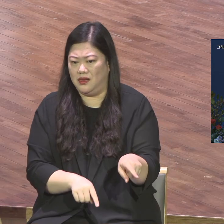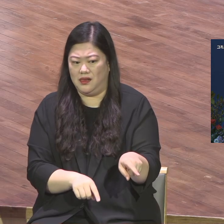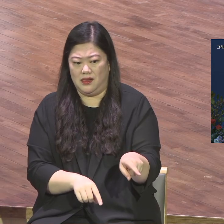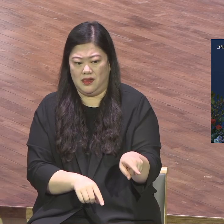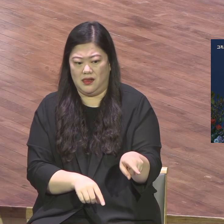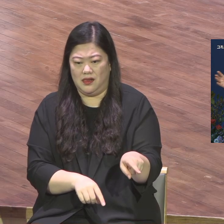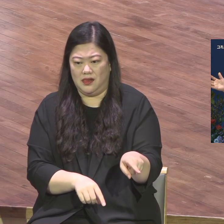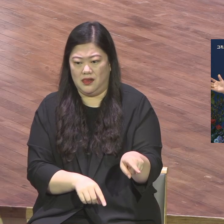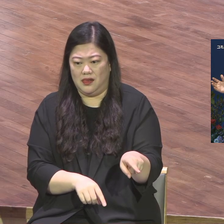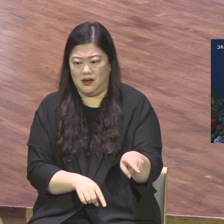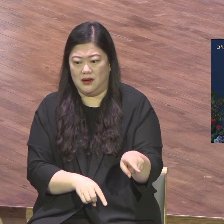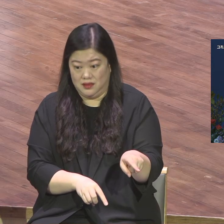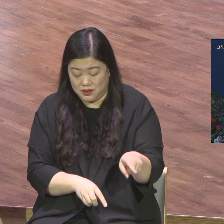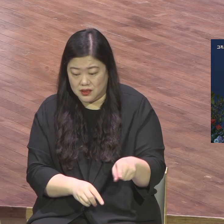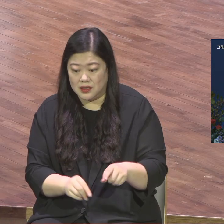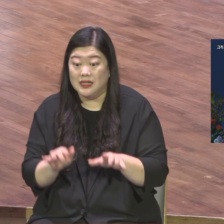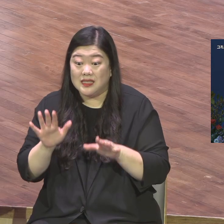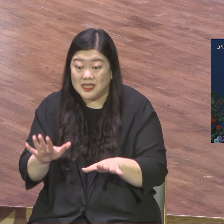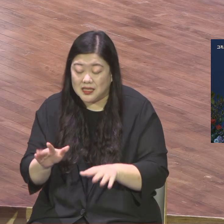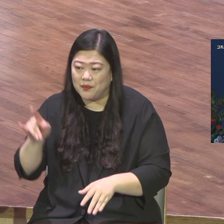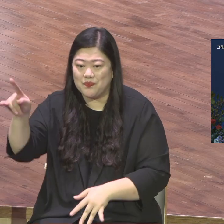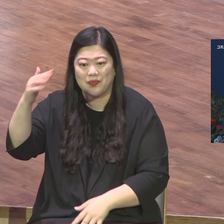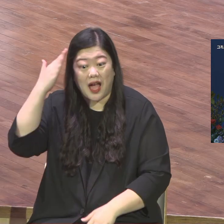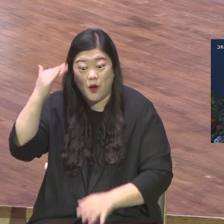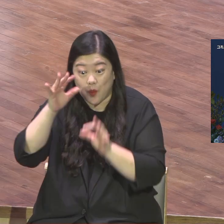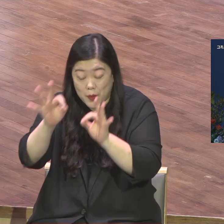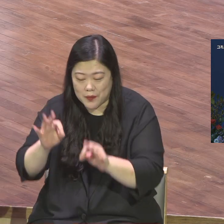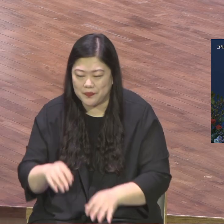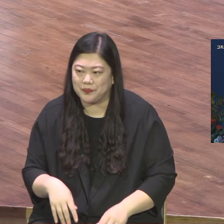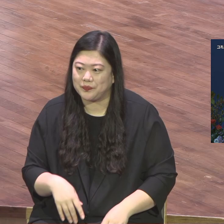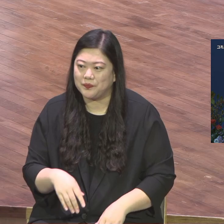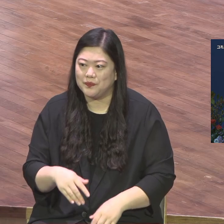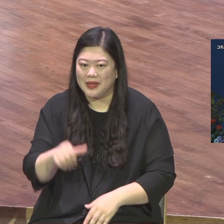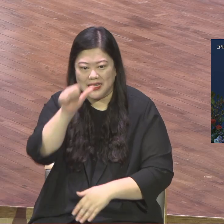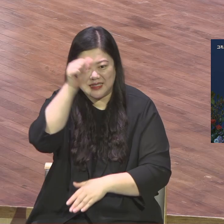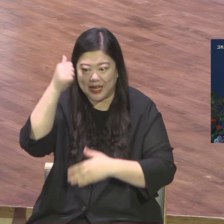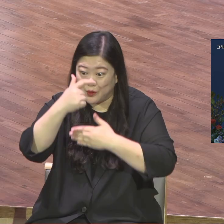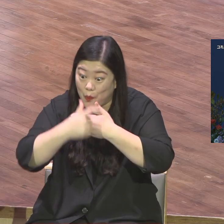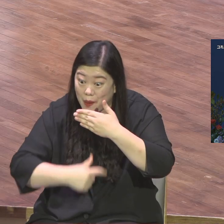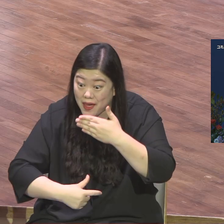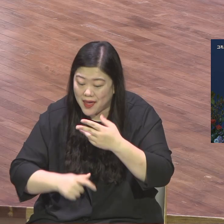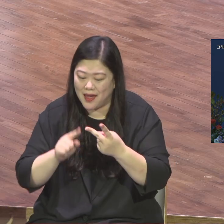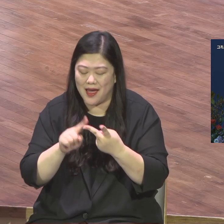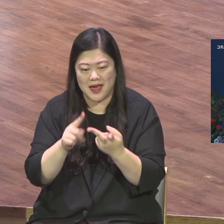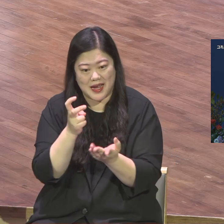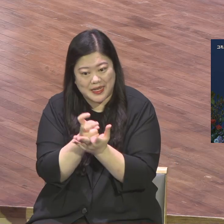이 큰 것들이 몇 개 있는데 합해서 절대 안 됩니다. 밥그릇 사